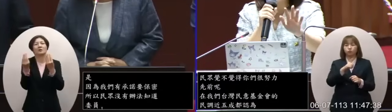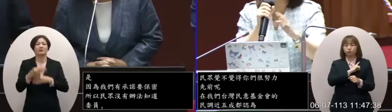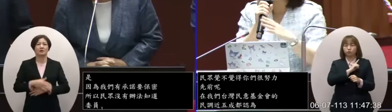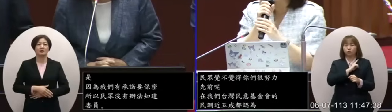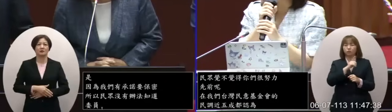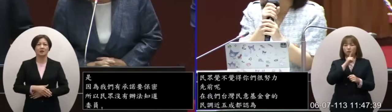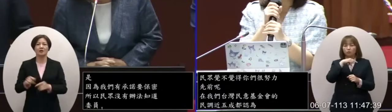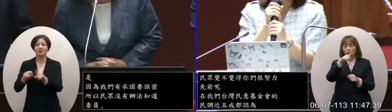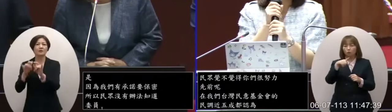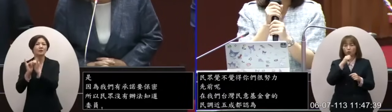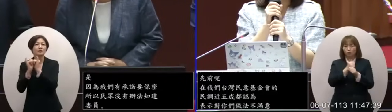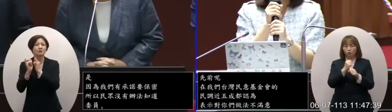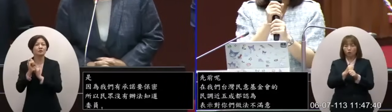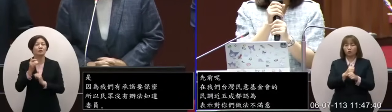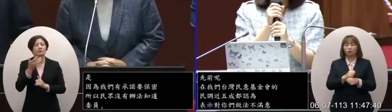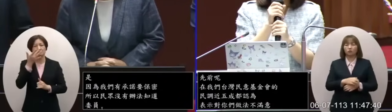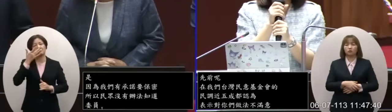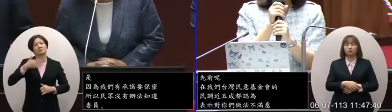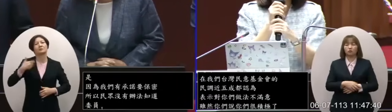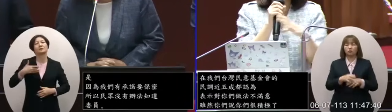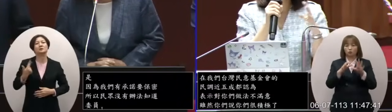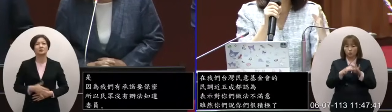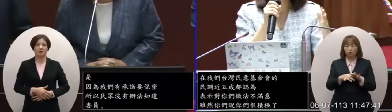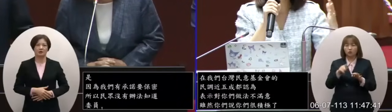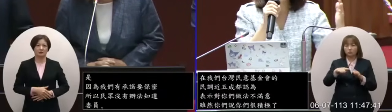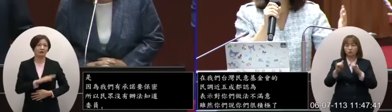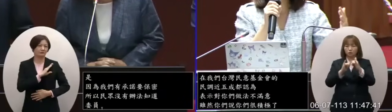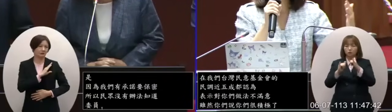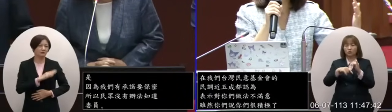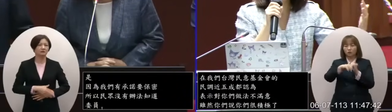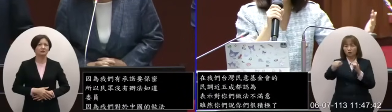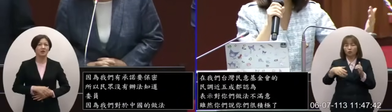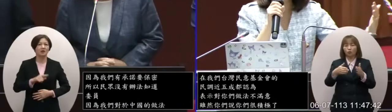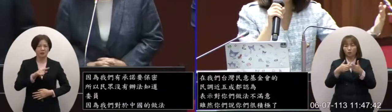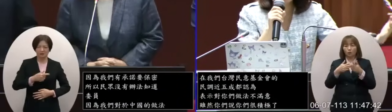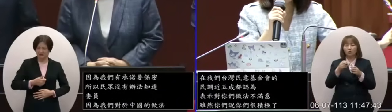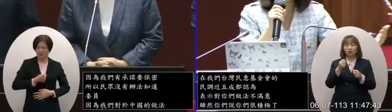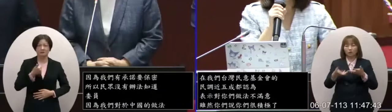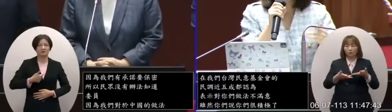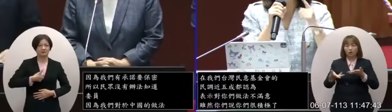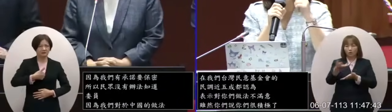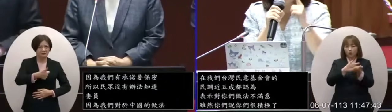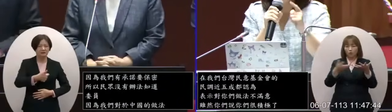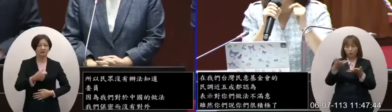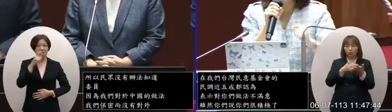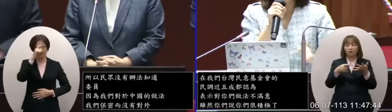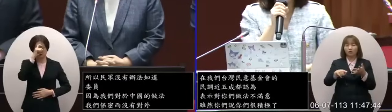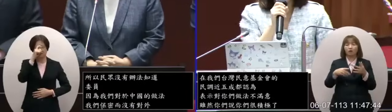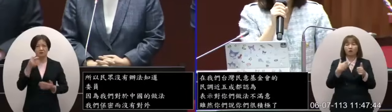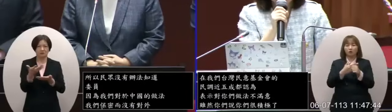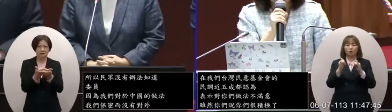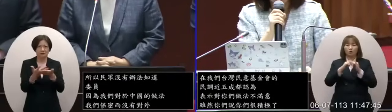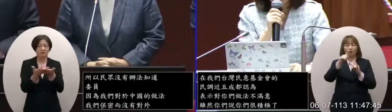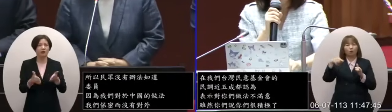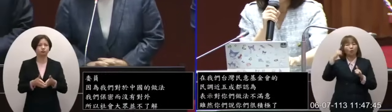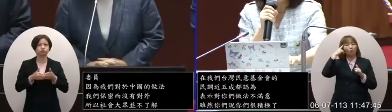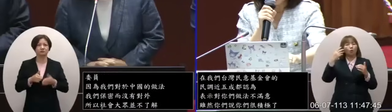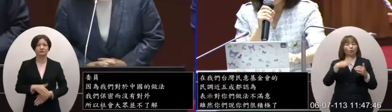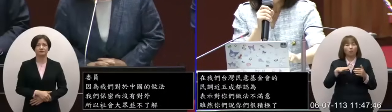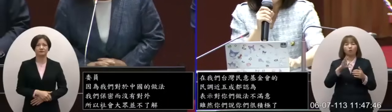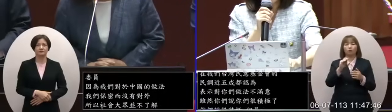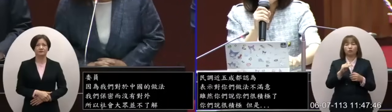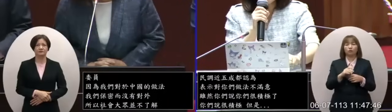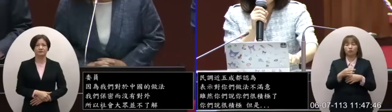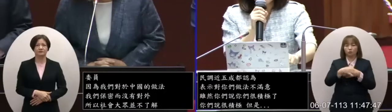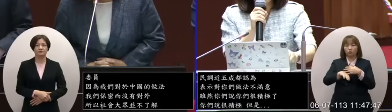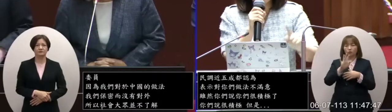很积极， 所以社会大众并不了解， 所以你 们 对社会大众所做的沟通并没有让人民感受到。